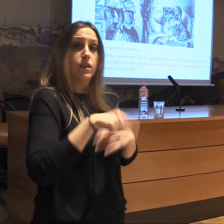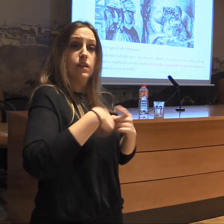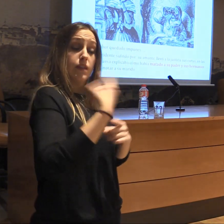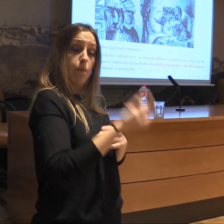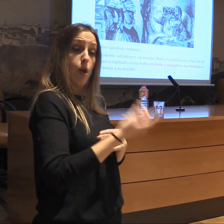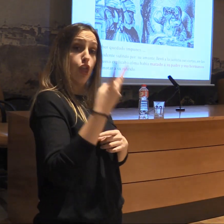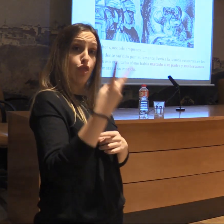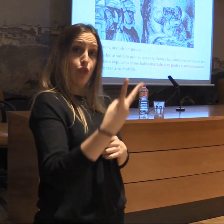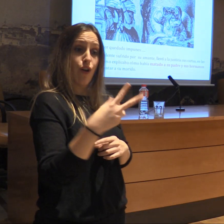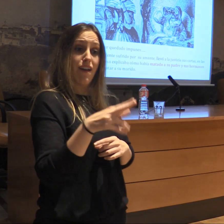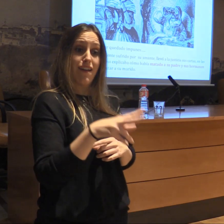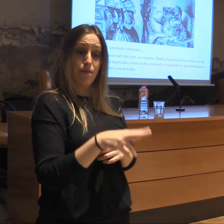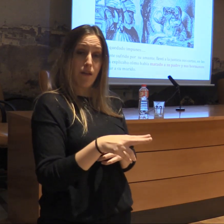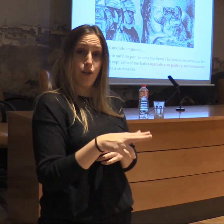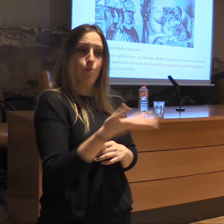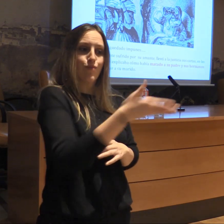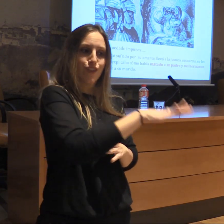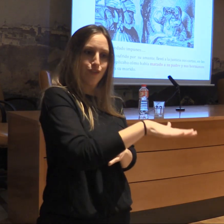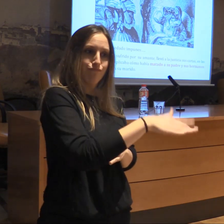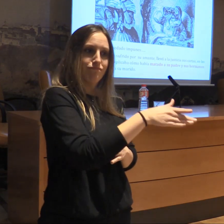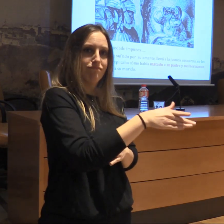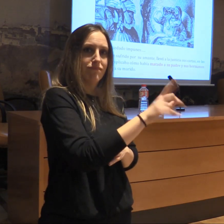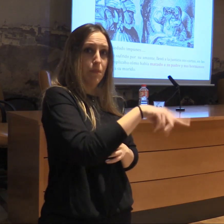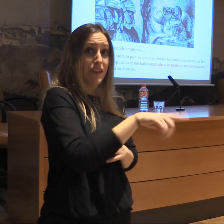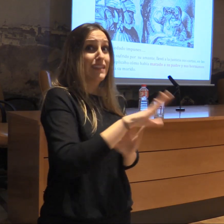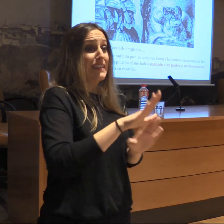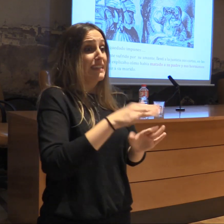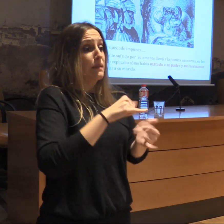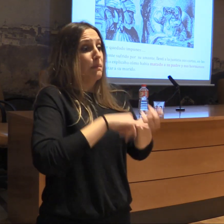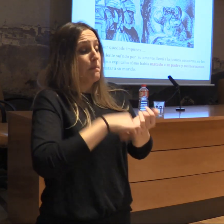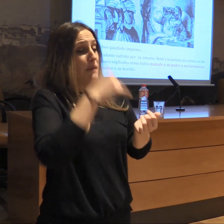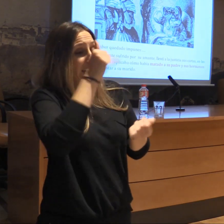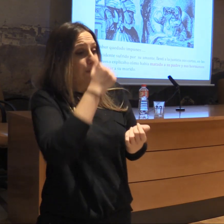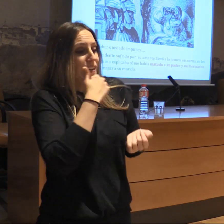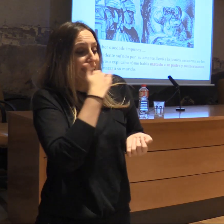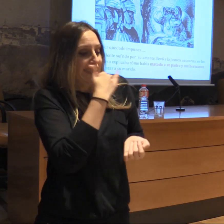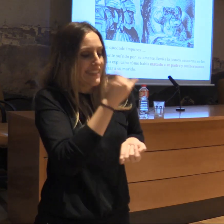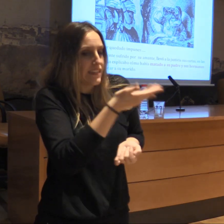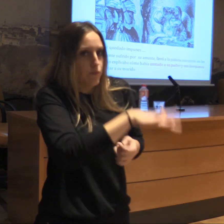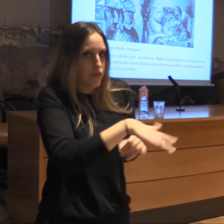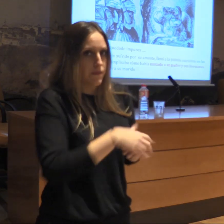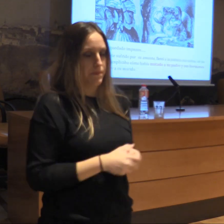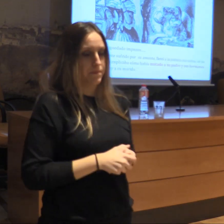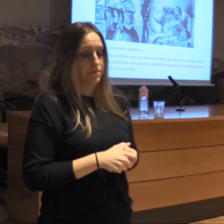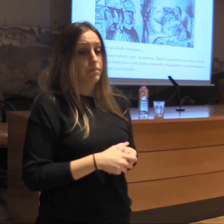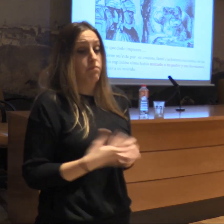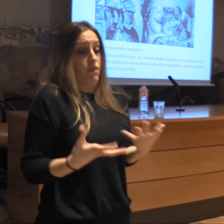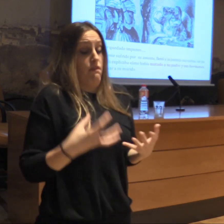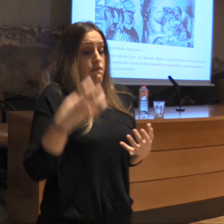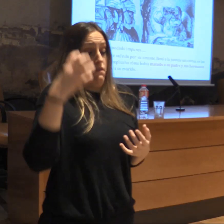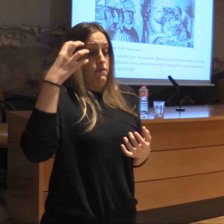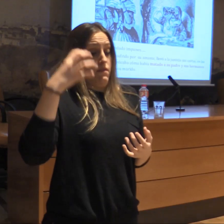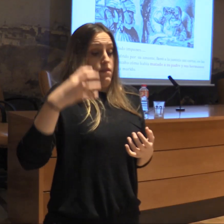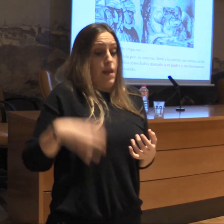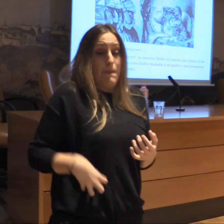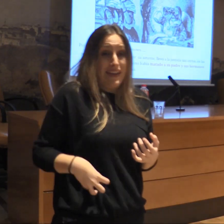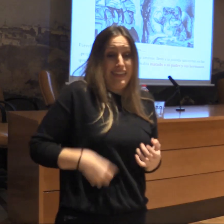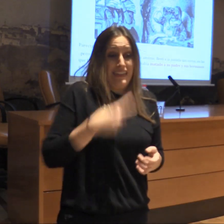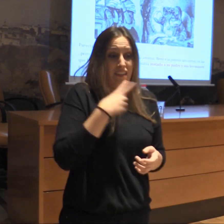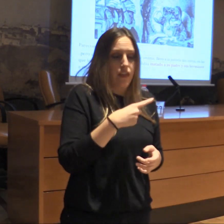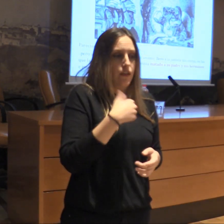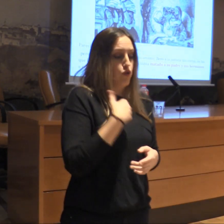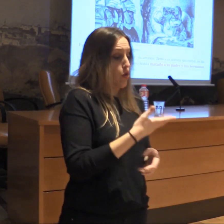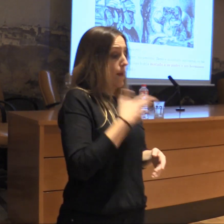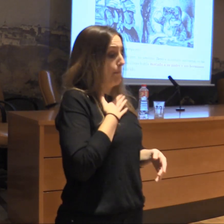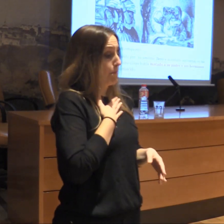dos hermanos y su marido también estuvo a punto de morir. La marquesa de Sévigné dice que ella quería matar a su marido